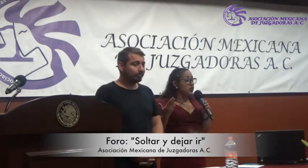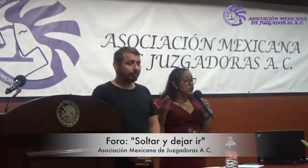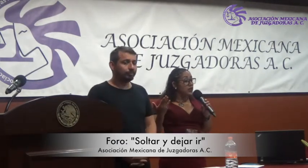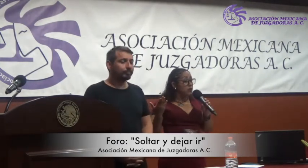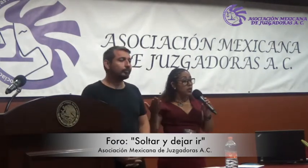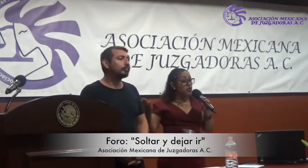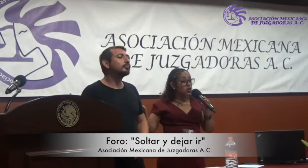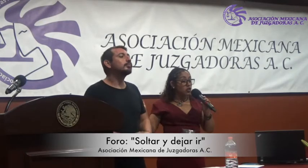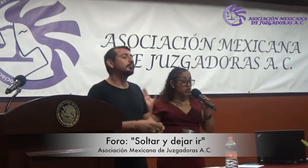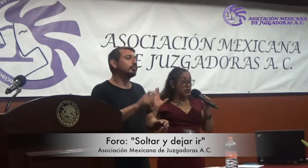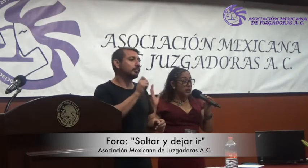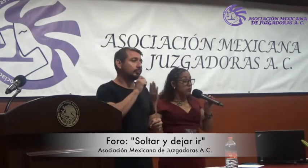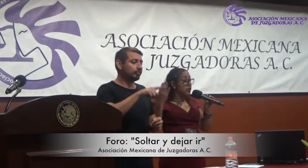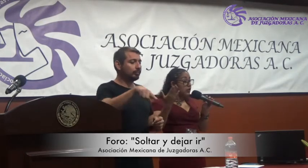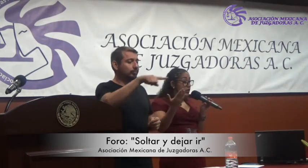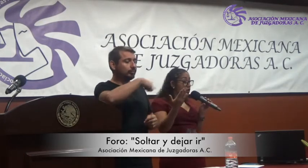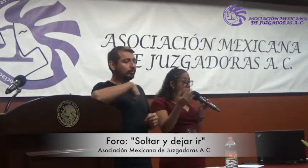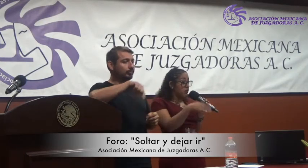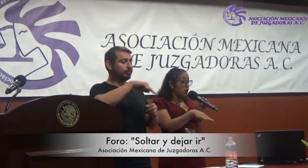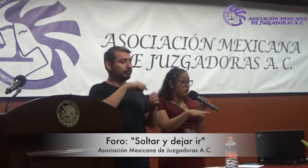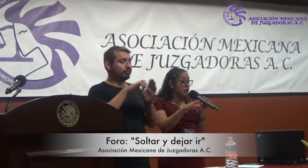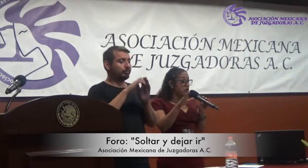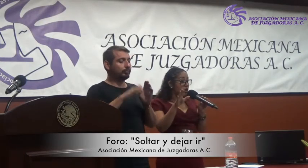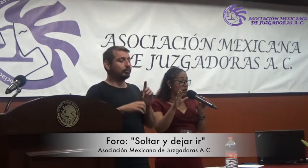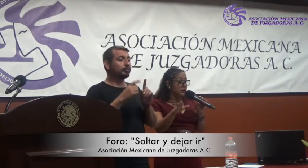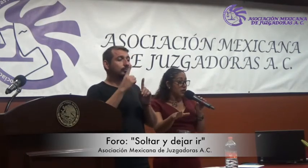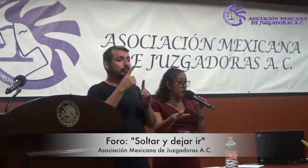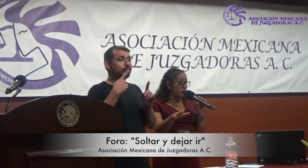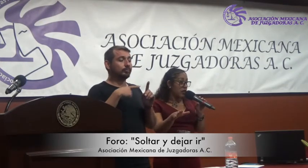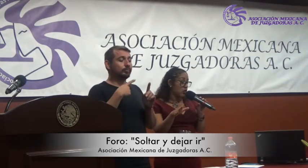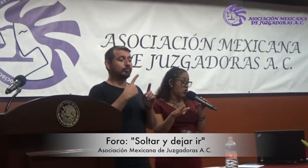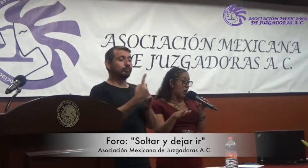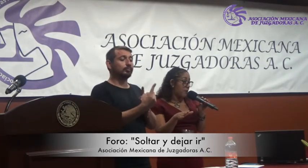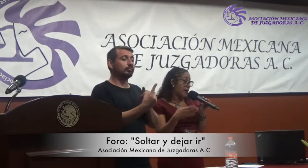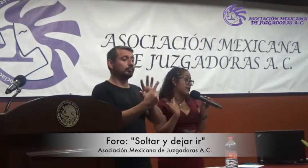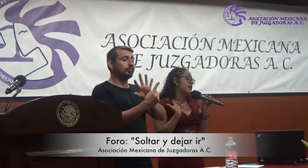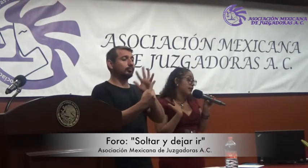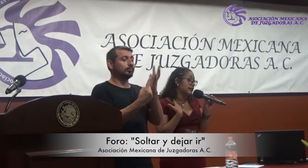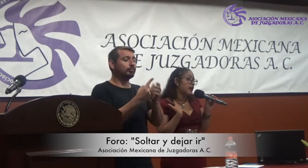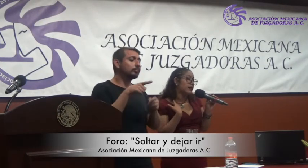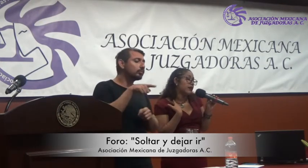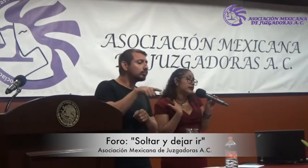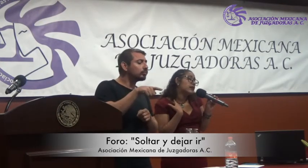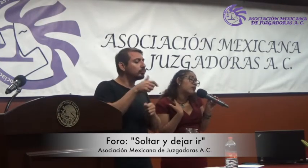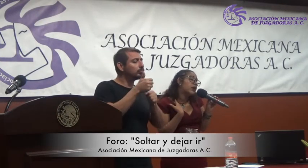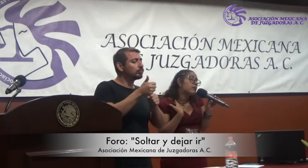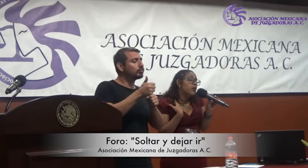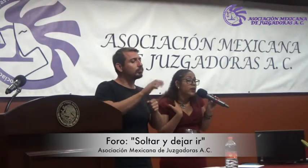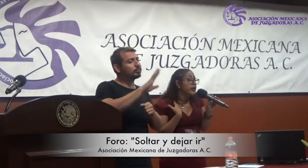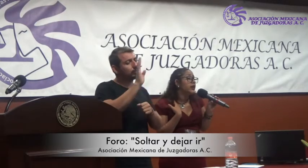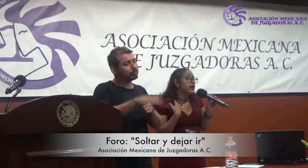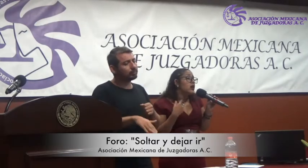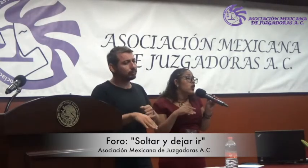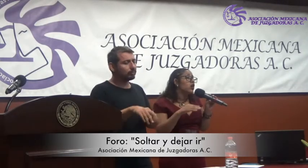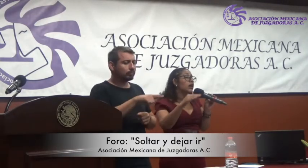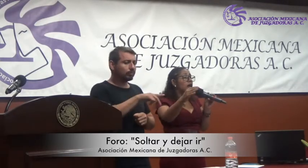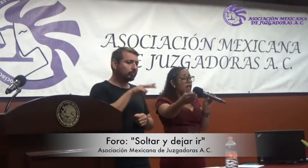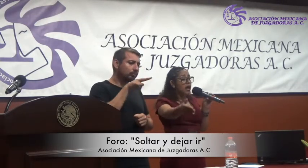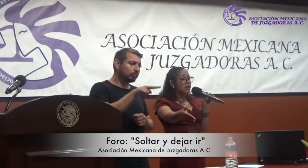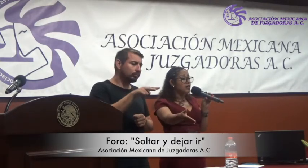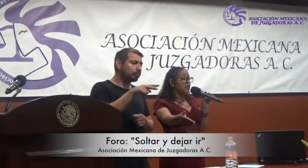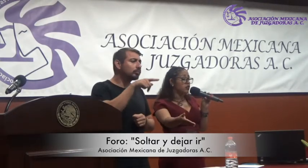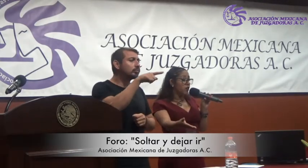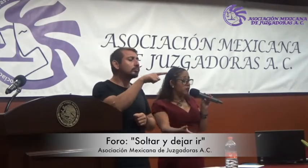Y entonces también nosotros, que estamos alrededor de una persona que está afrontando una pérdida, que sabe que quizá puede morir o